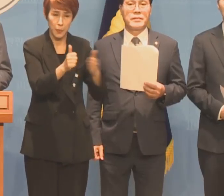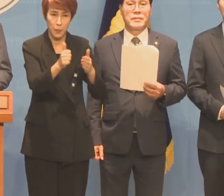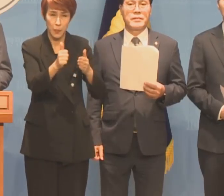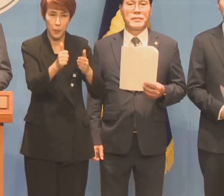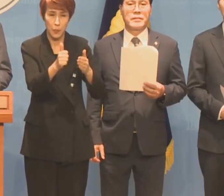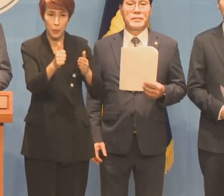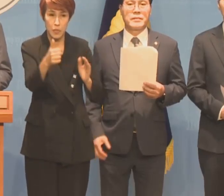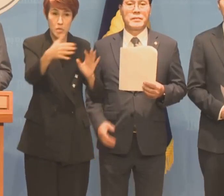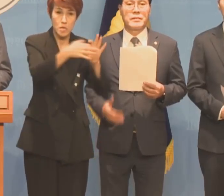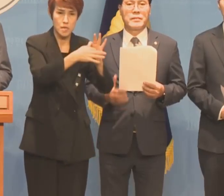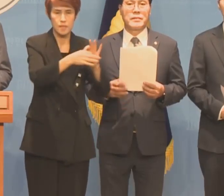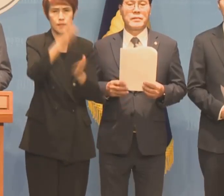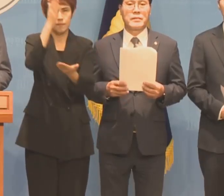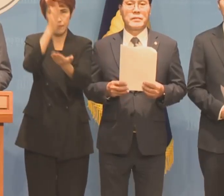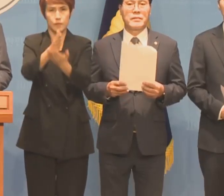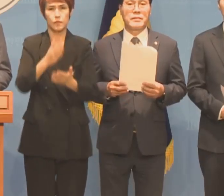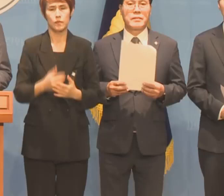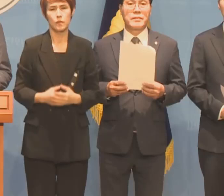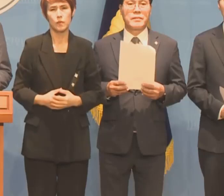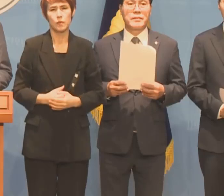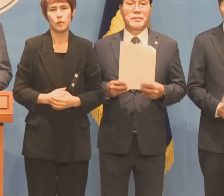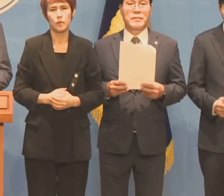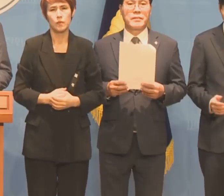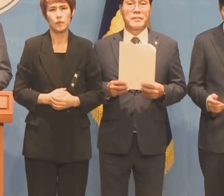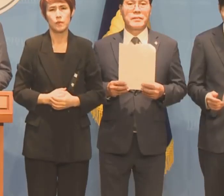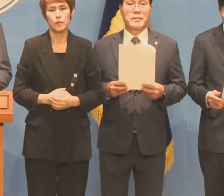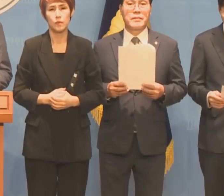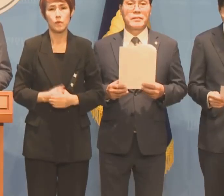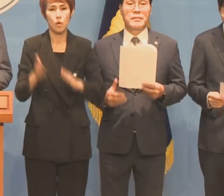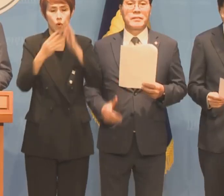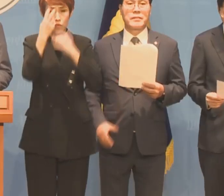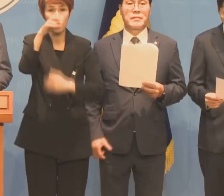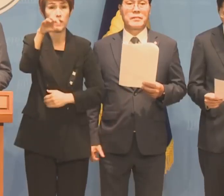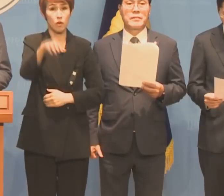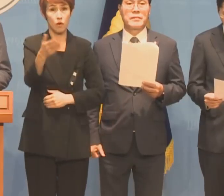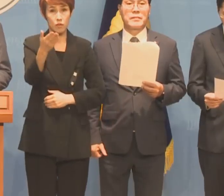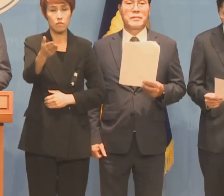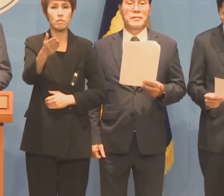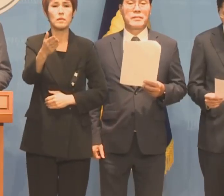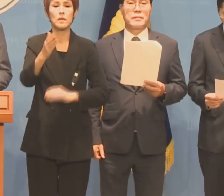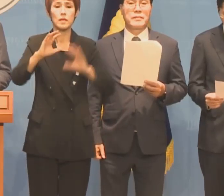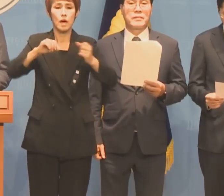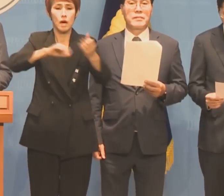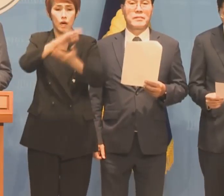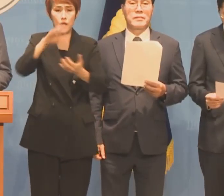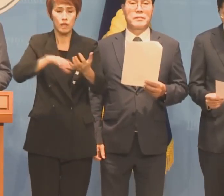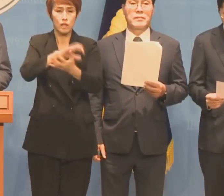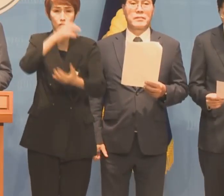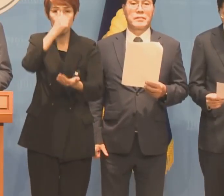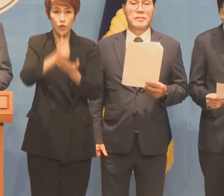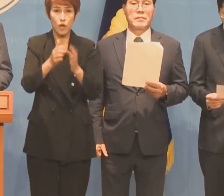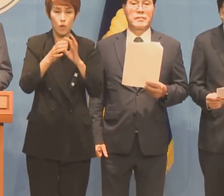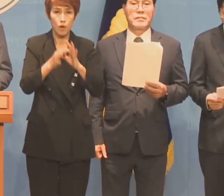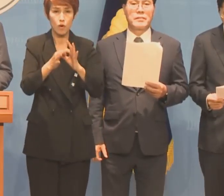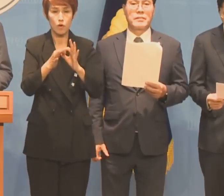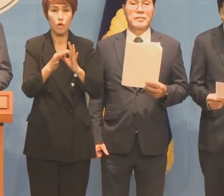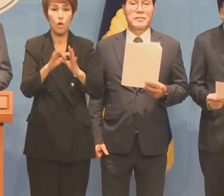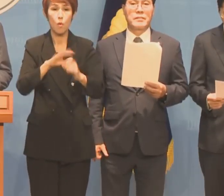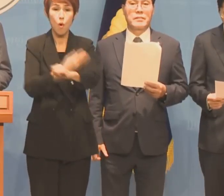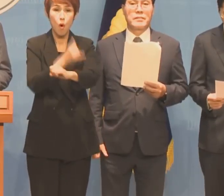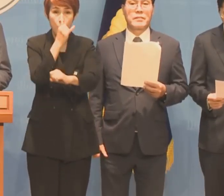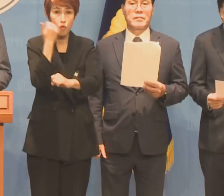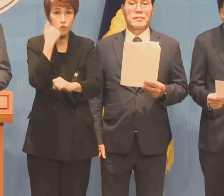행태를 즉시 중단해야 합니다. 공수처는 법률상 내란죄에 대한 수사권이 있는 경찰에 즉시